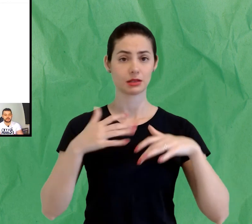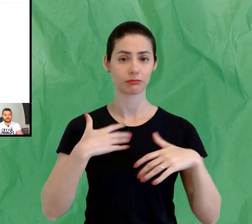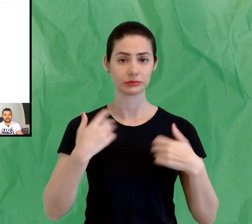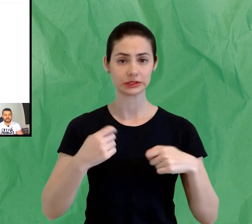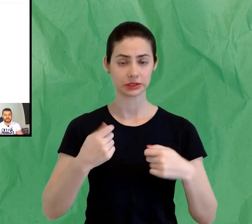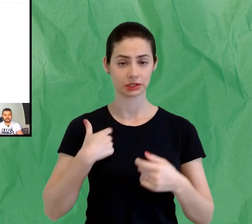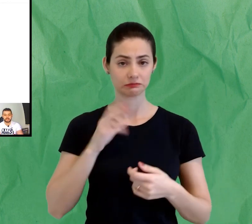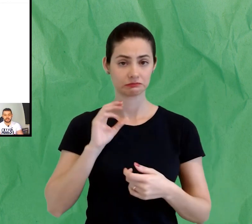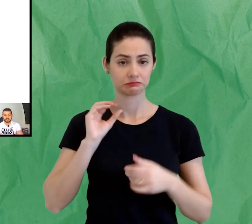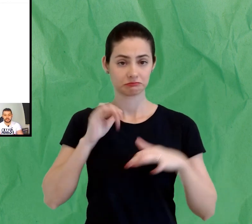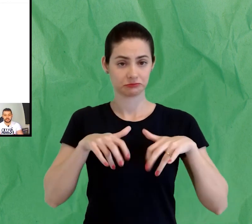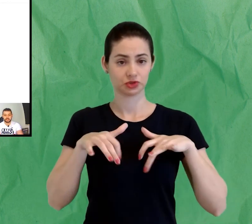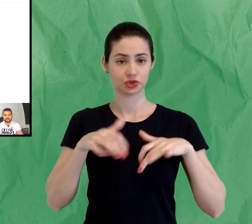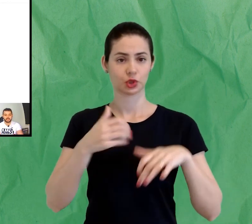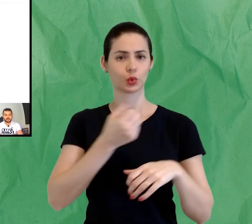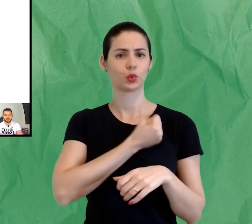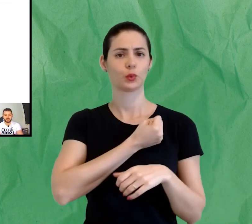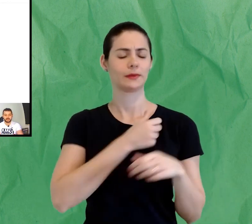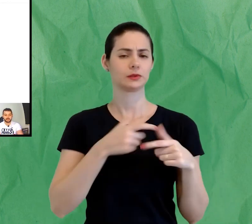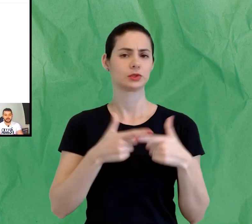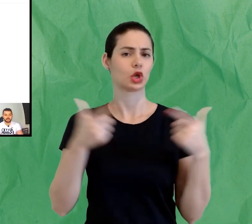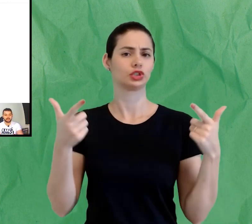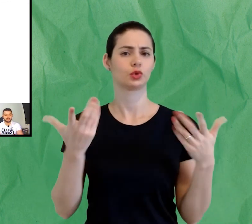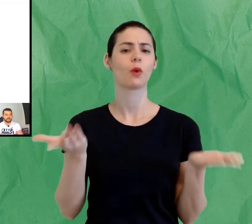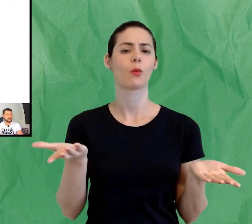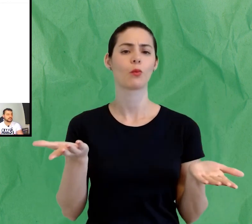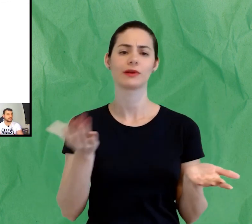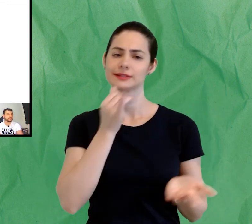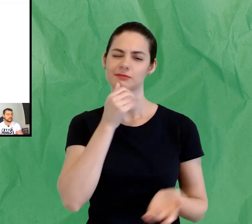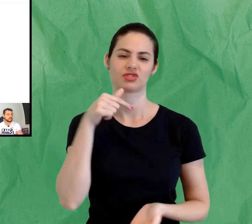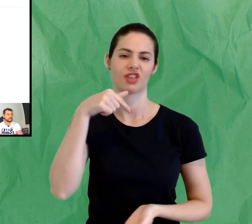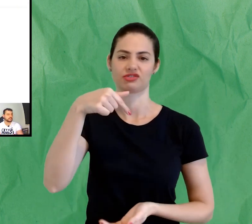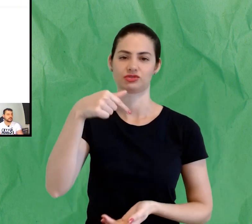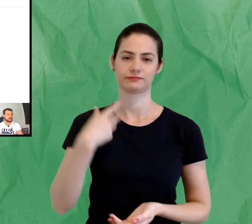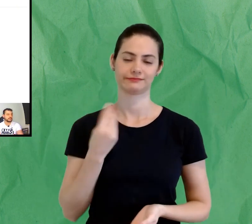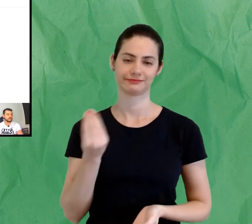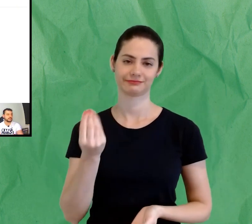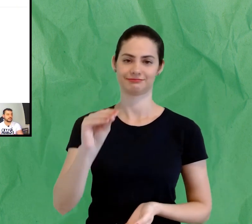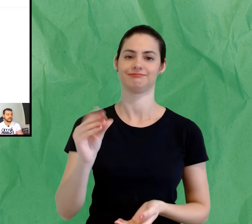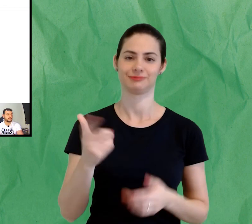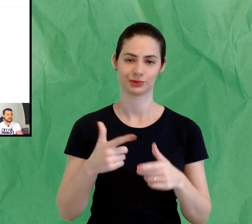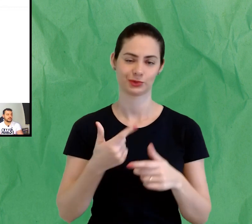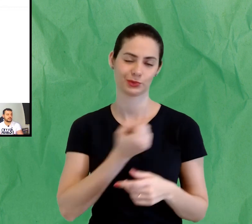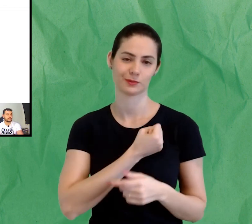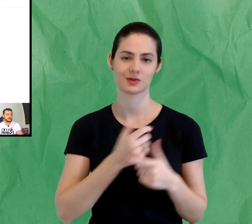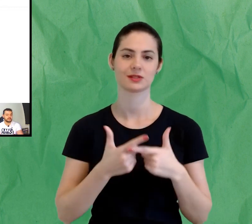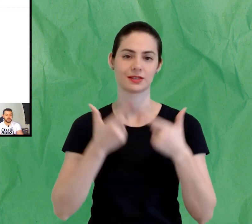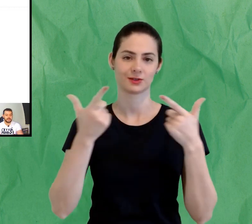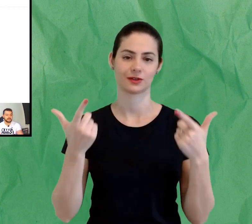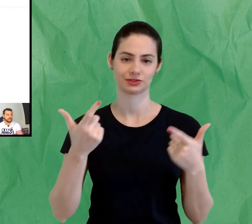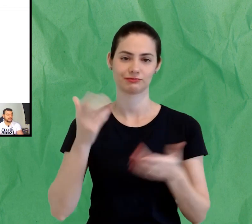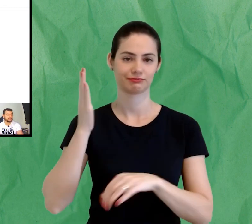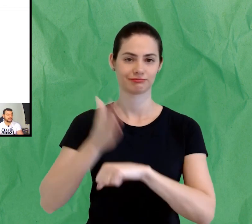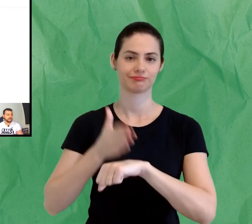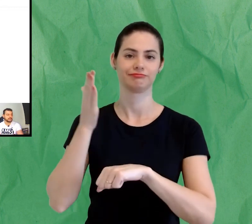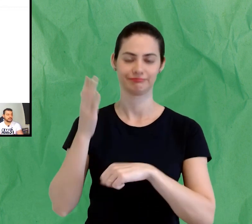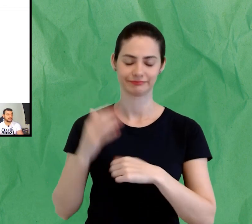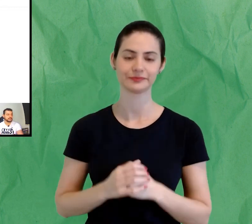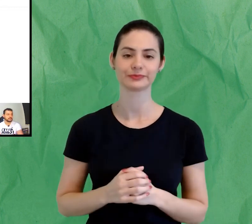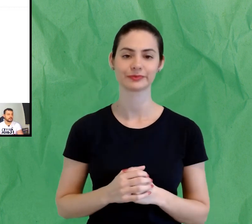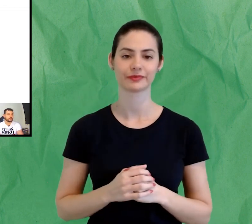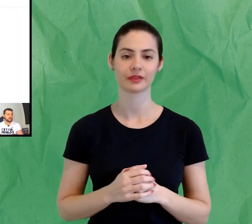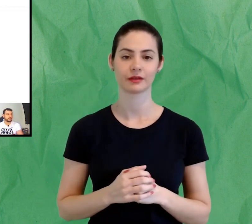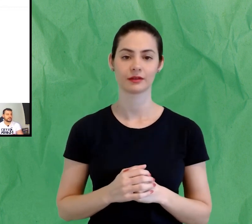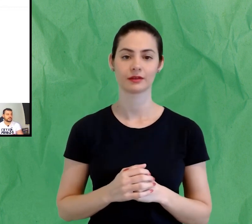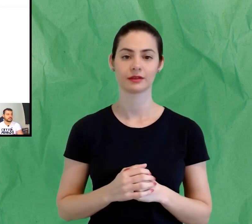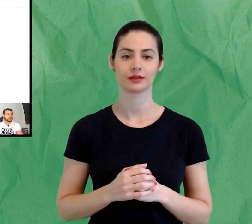digite um número da sorte. Eu vou digitar, por exemplo, aqui o 7 e vou dar um Enter. Então, agora se eu der aqui no